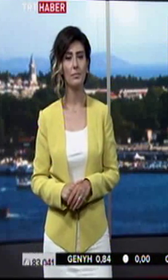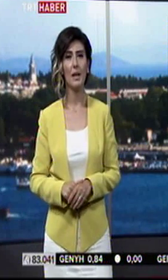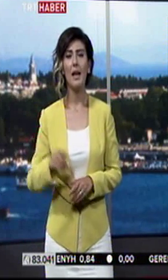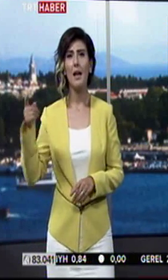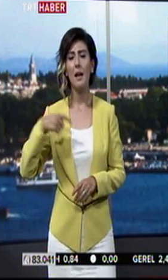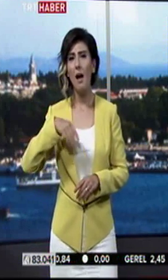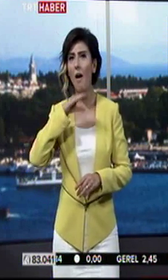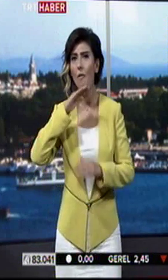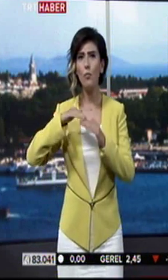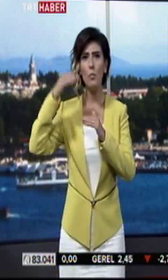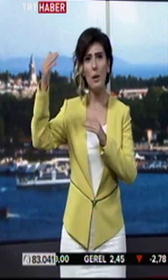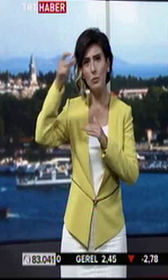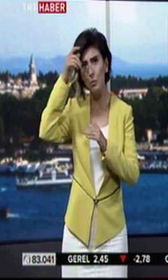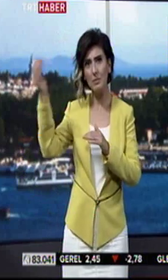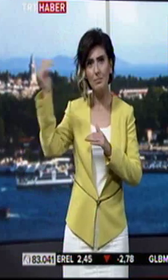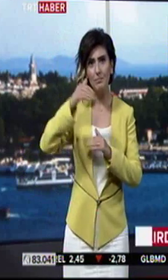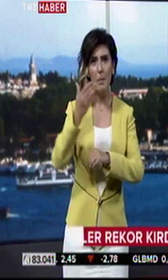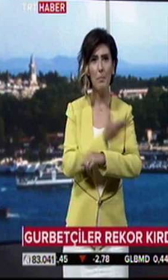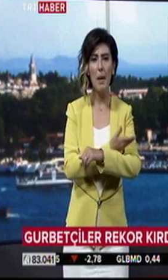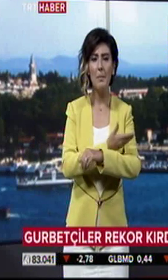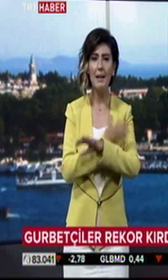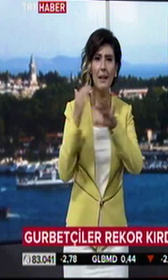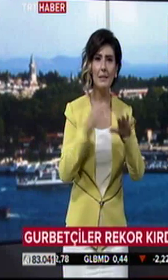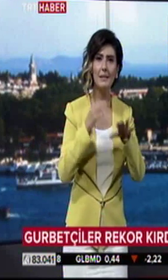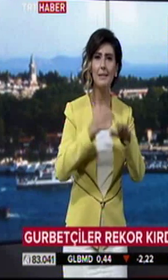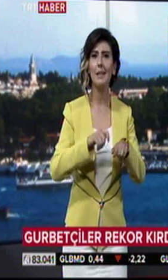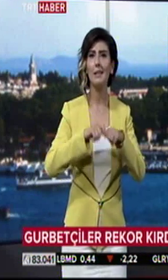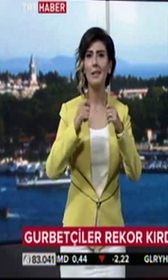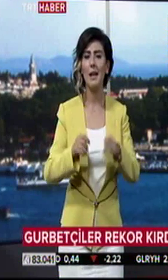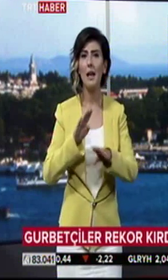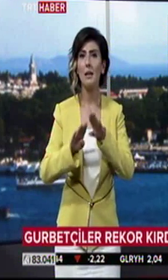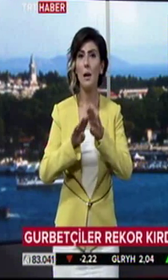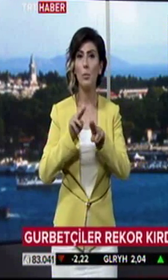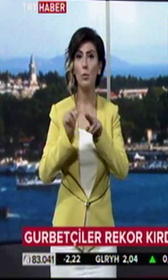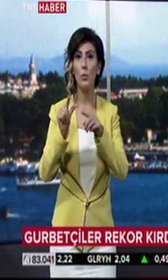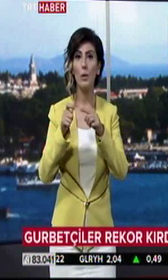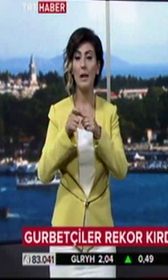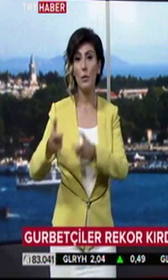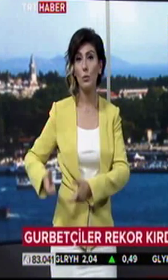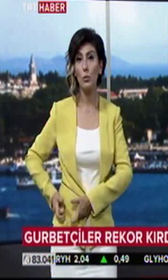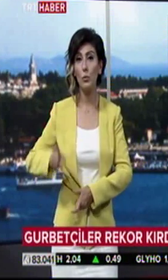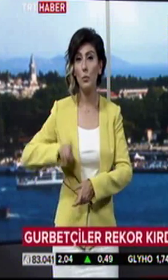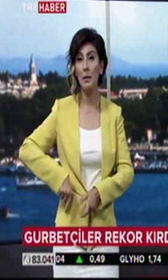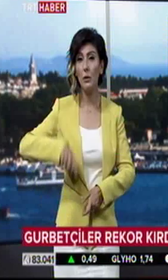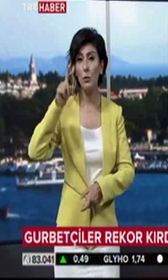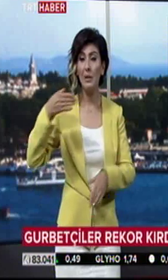Gurbetçilerin memleket hasreti rekor kırdırdı. Kapıkule Gümrük Kapısı'ndan bir günde giriş yapan araç